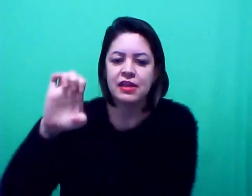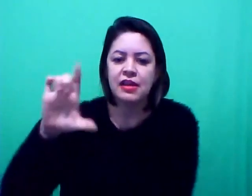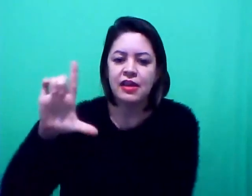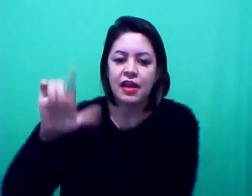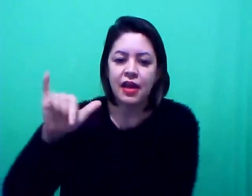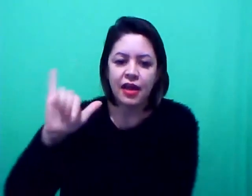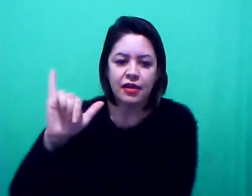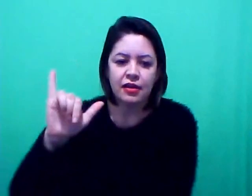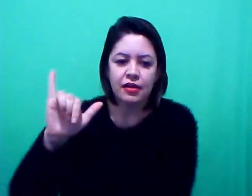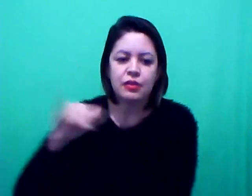Ele.